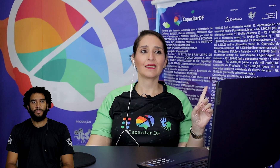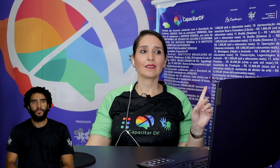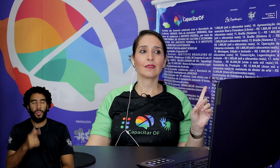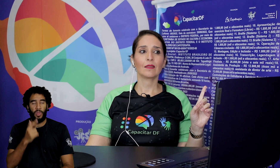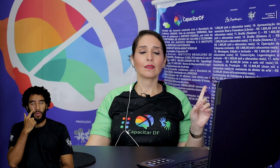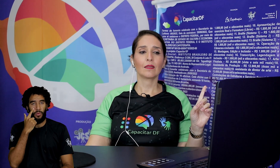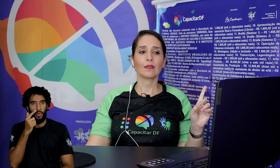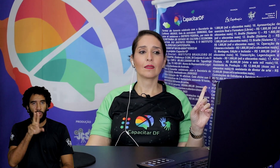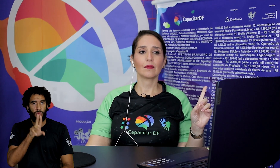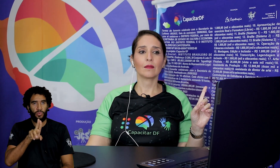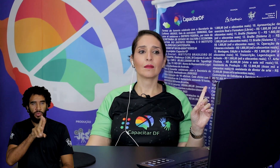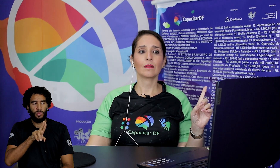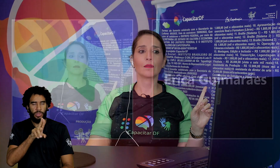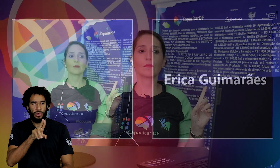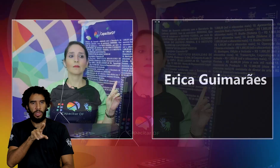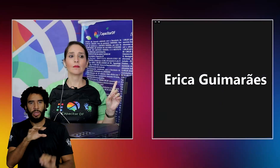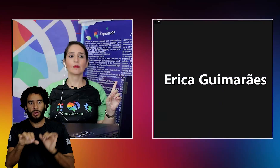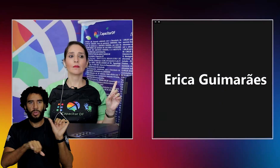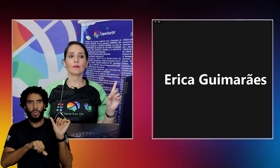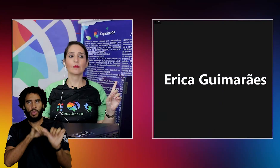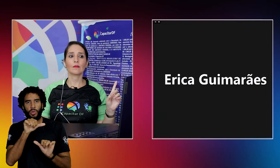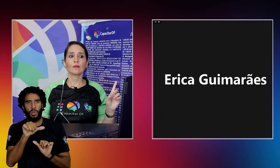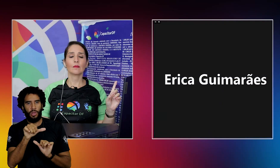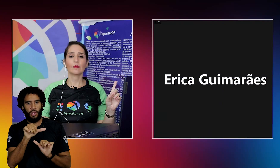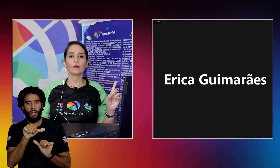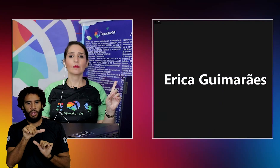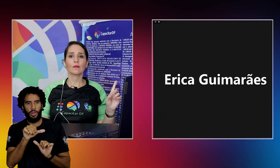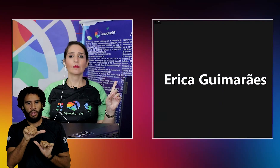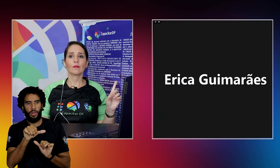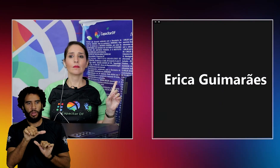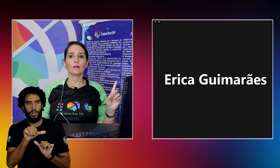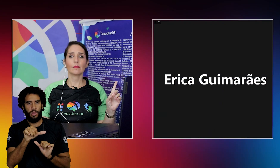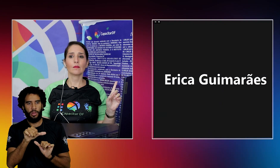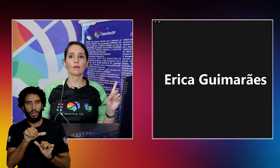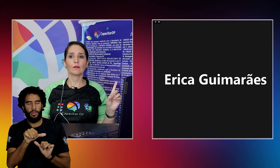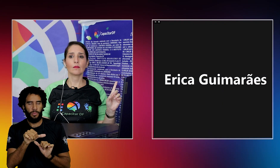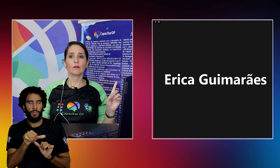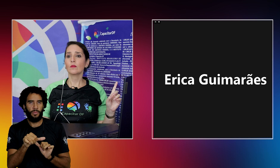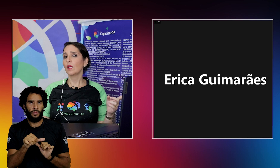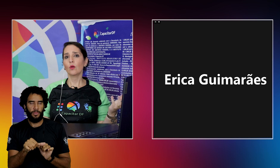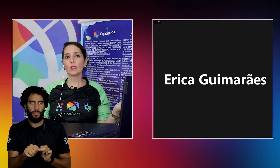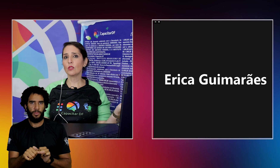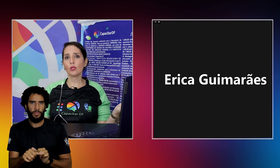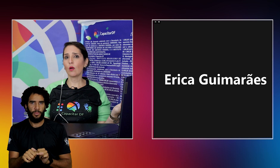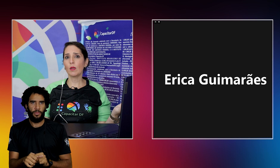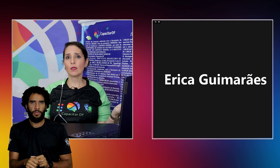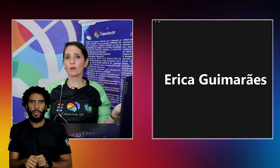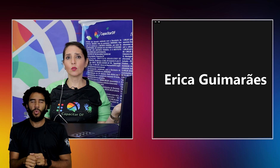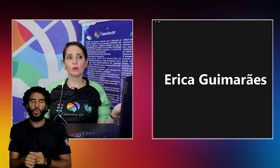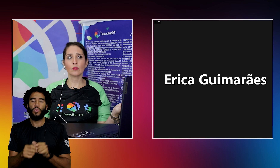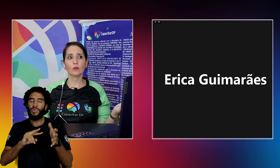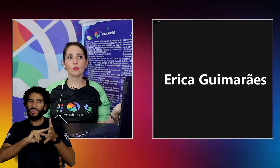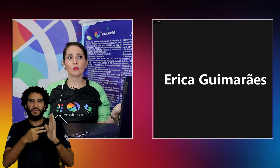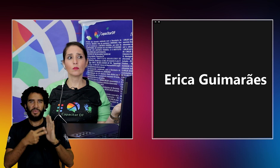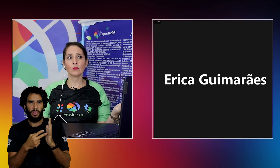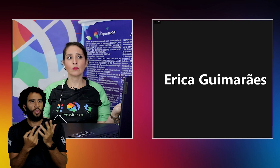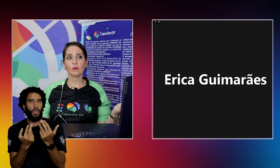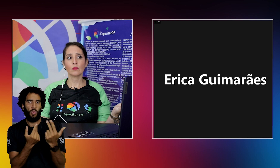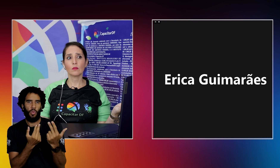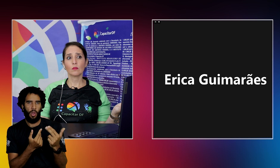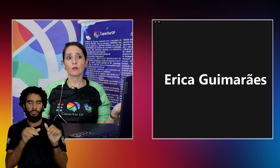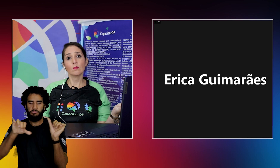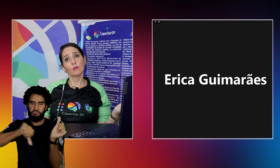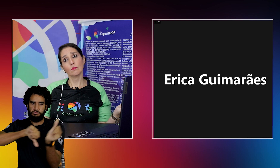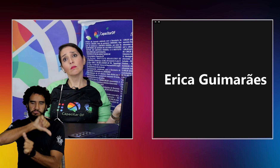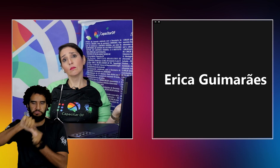de trocar para mudar e transformar. O sentido é o mesmo.